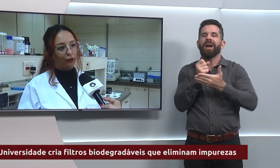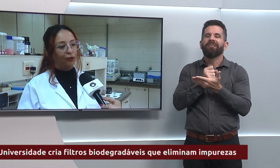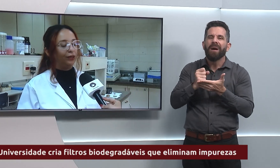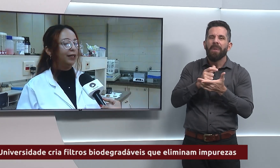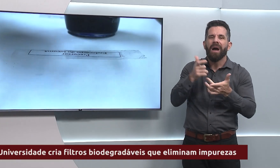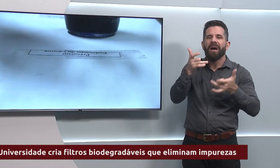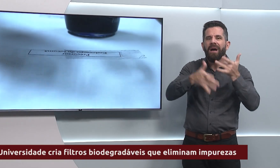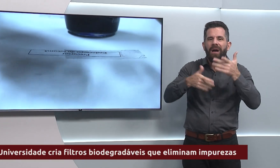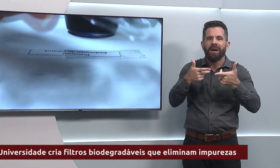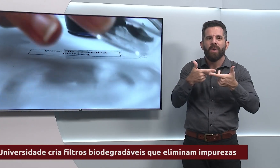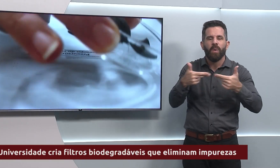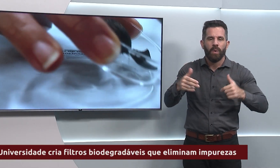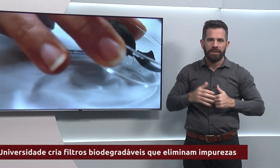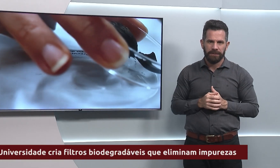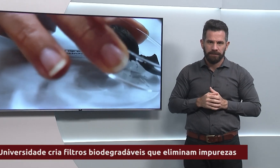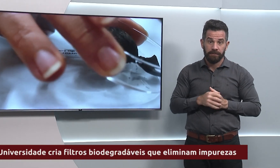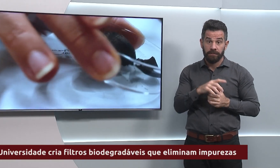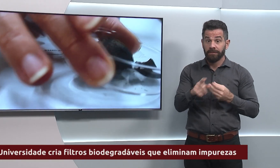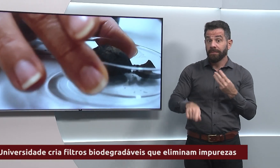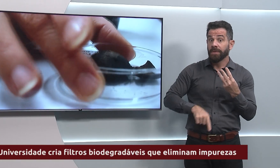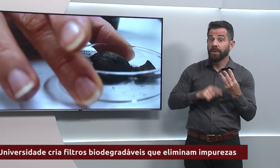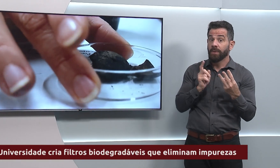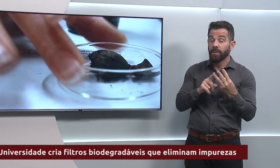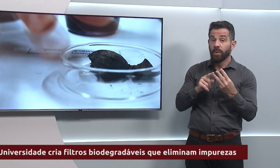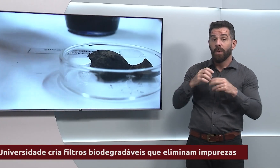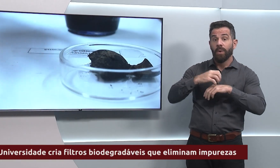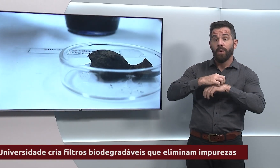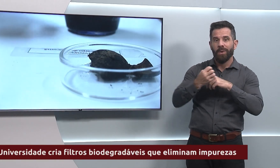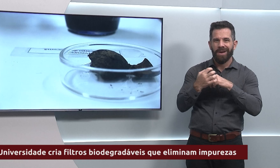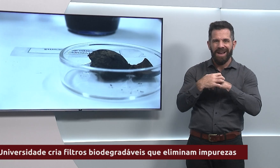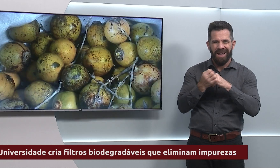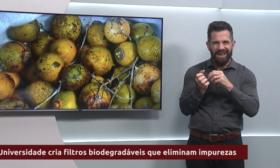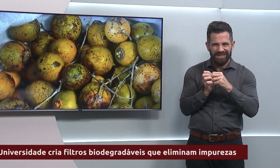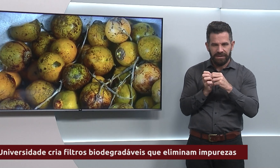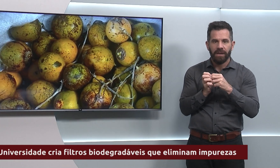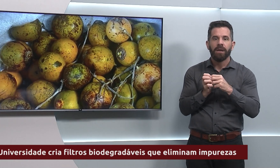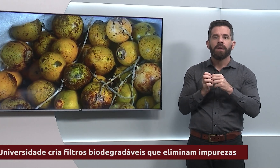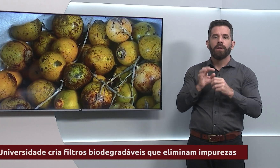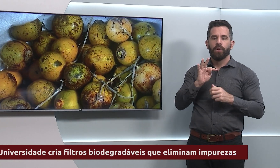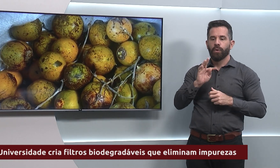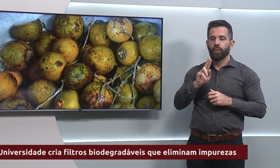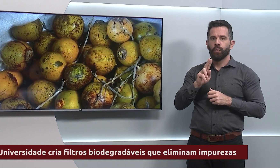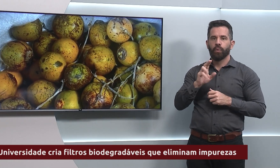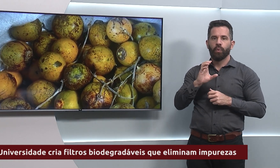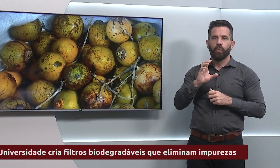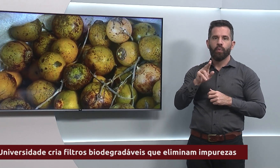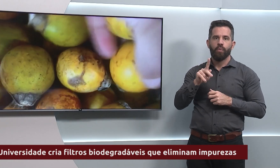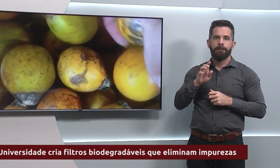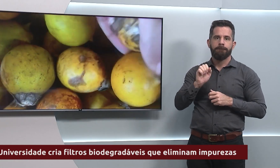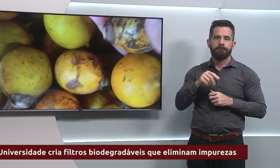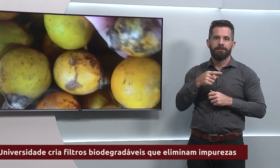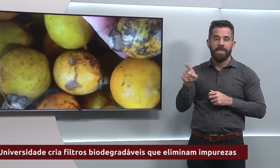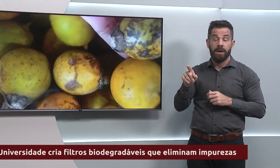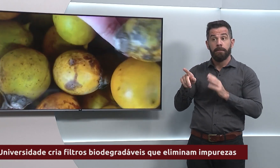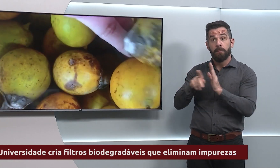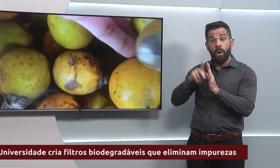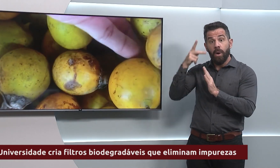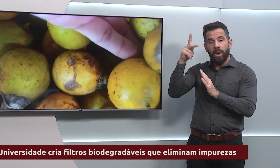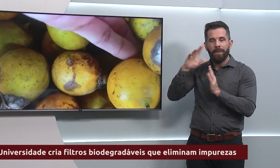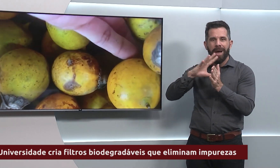né. Também foi testada a casca do tucumã como filtro, típico da Amazônia, para eliminar poluentes da extração